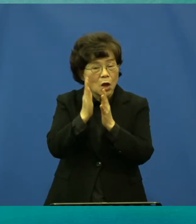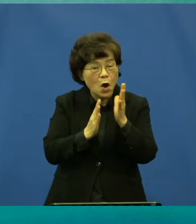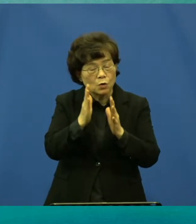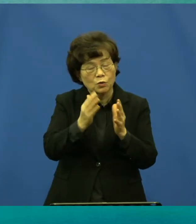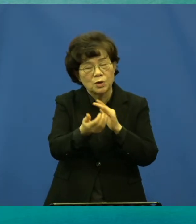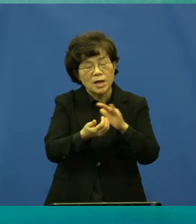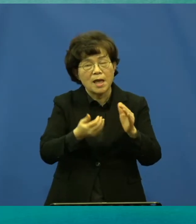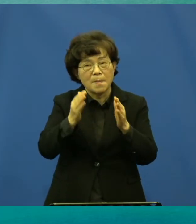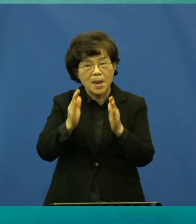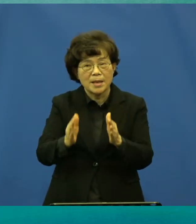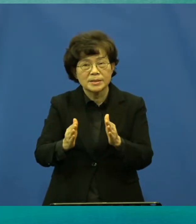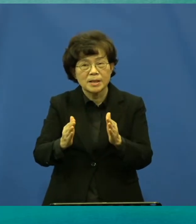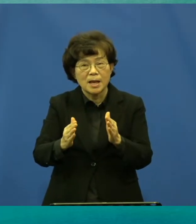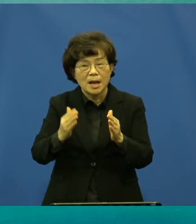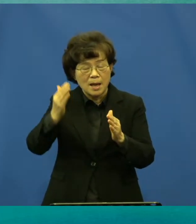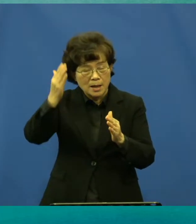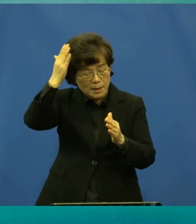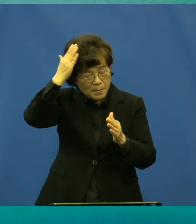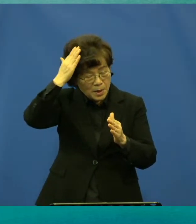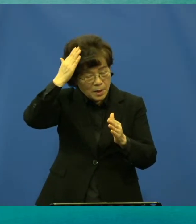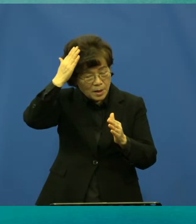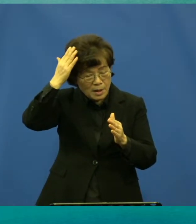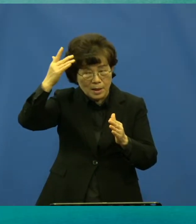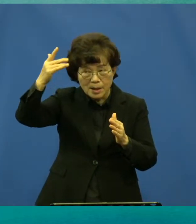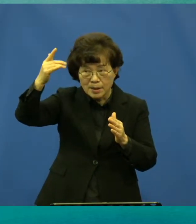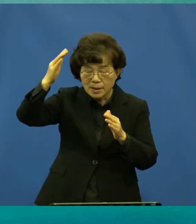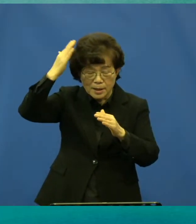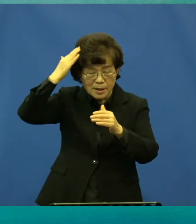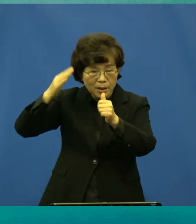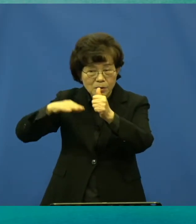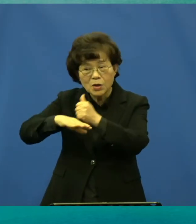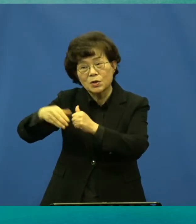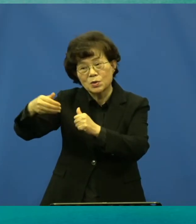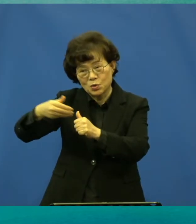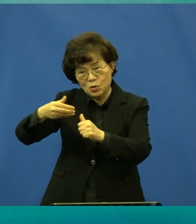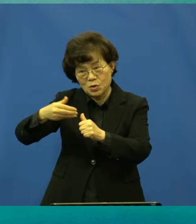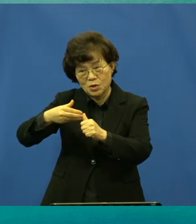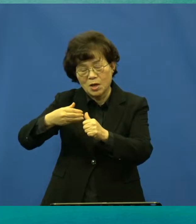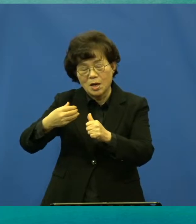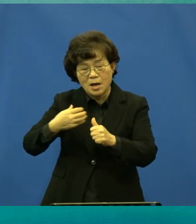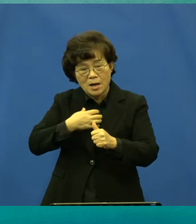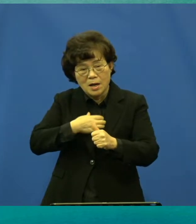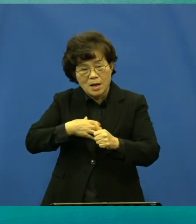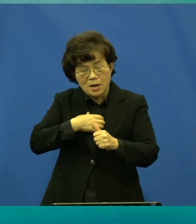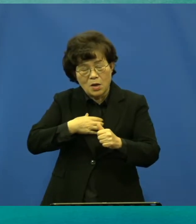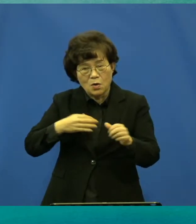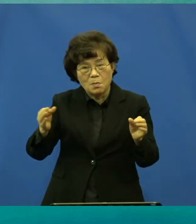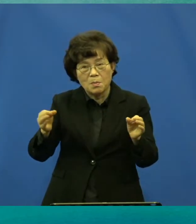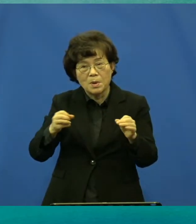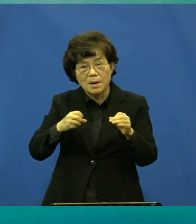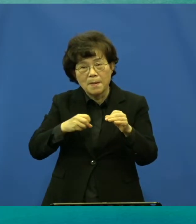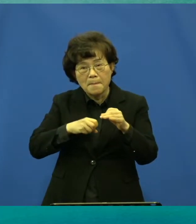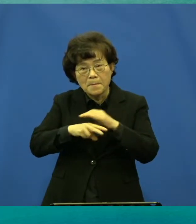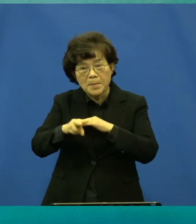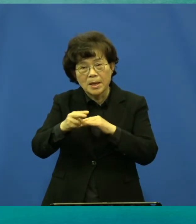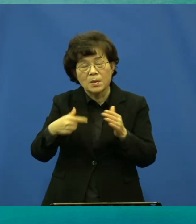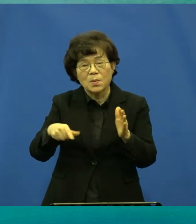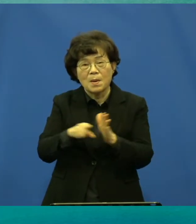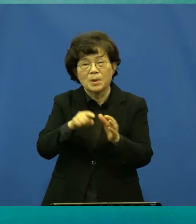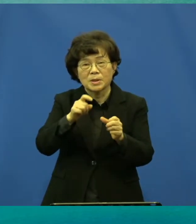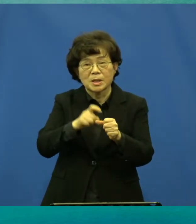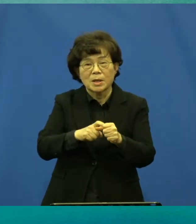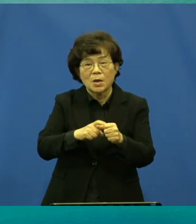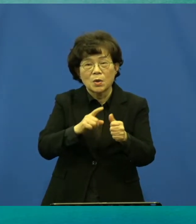하셨으니 이는 그의 머리를 위하여 그늘이 지게 하며 그의 괴로움을 면하게 하려 하심이었더라.